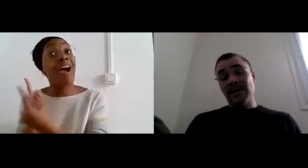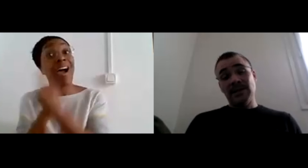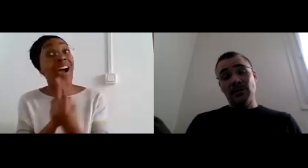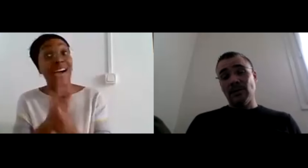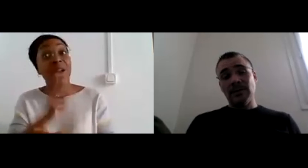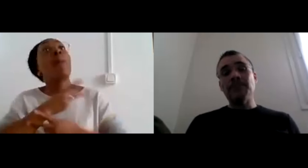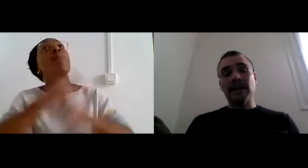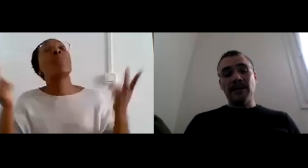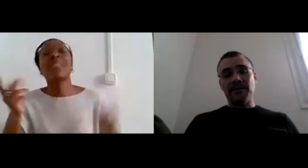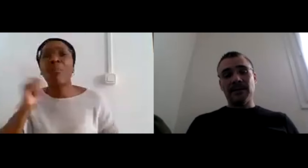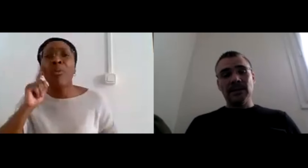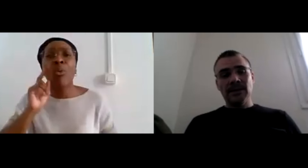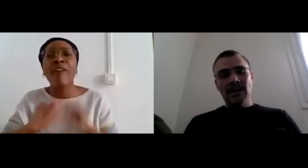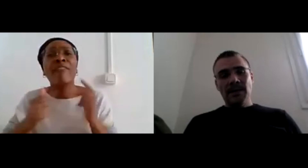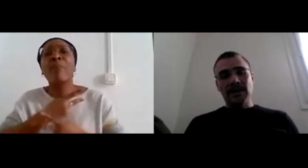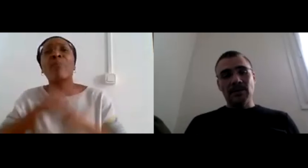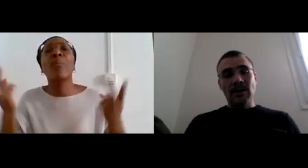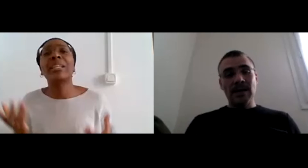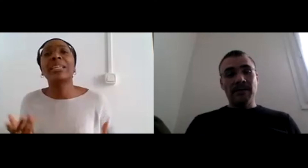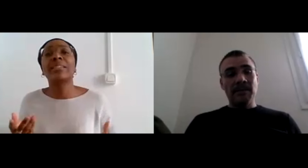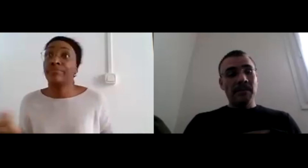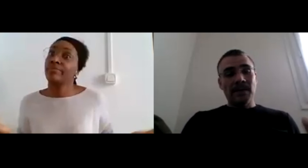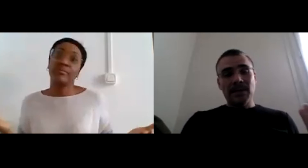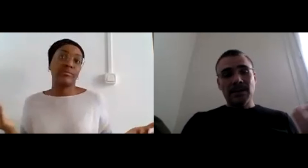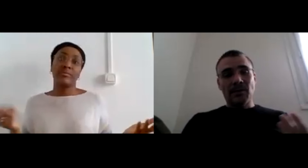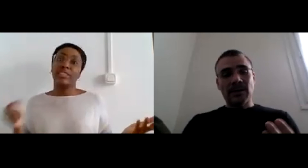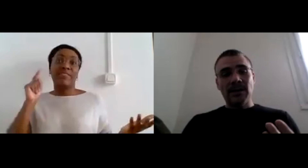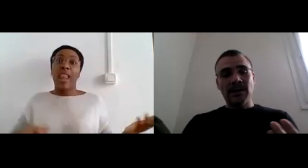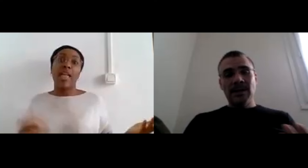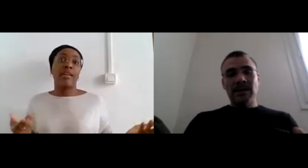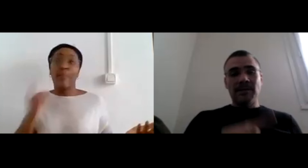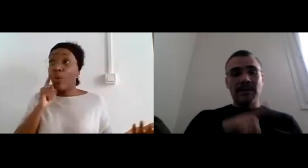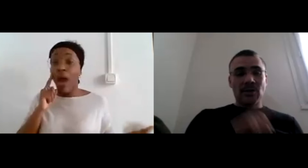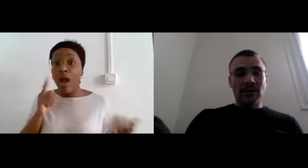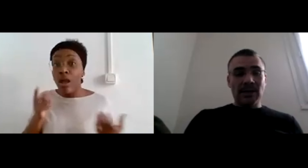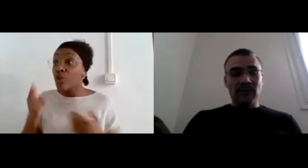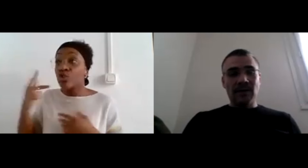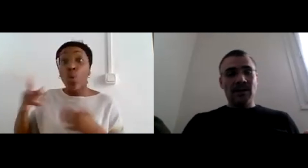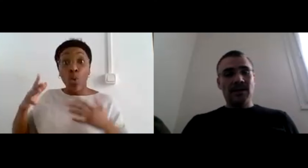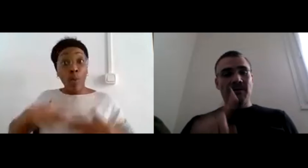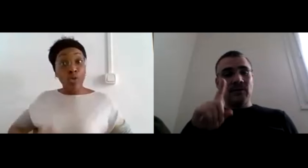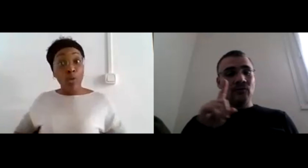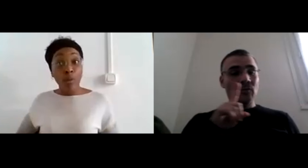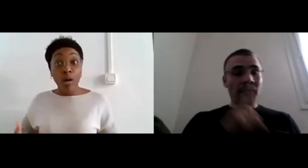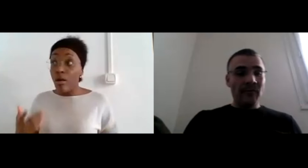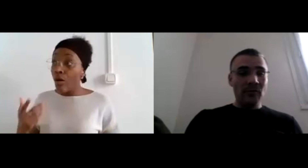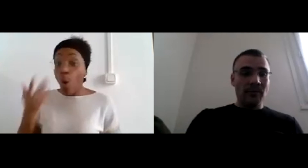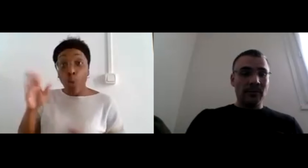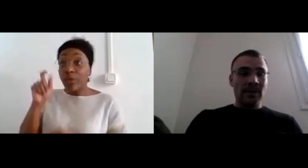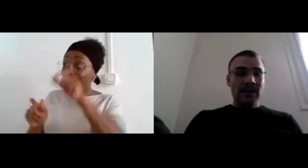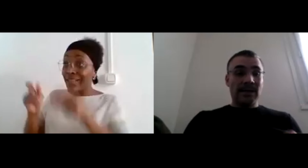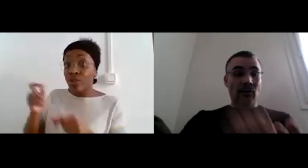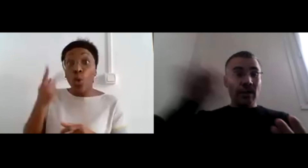qu'en fait, la situation y prêtait, en fait, hein. Parce que là, il y avait même Barnabas qui était entraîné, il y avait des gens qui écoutaient, il y avait toute une foule